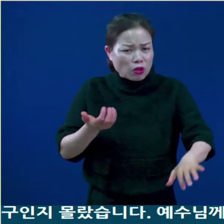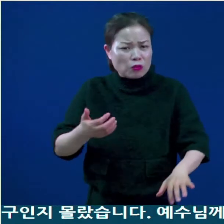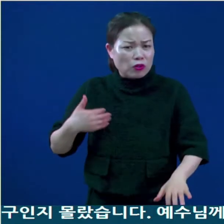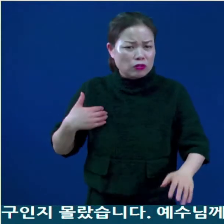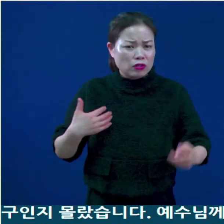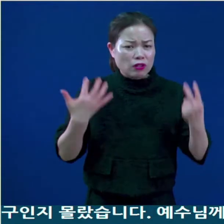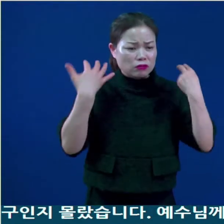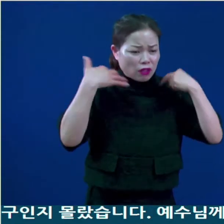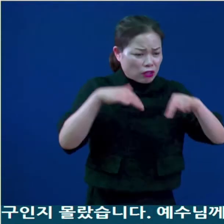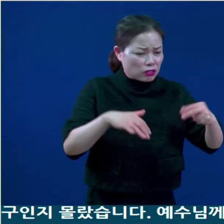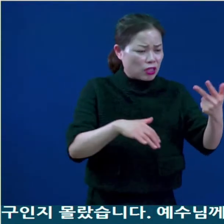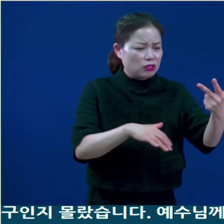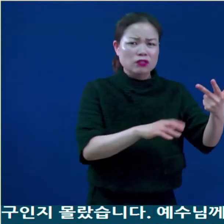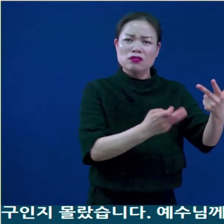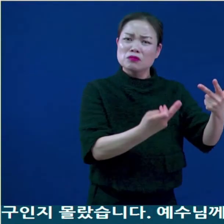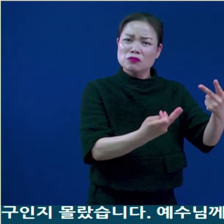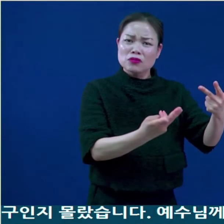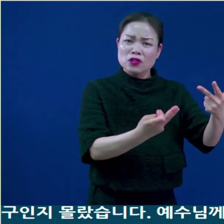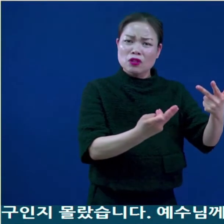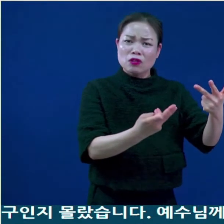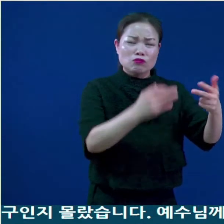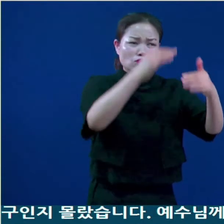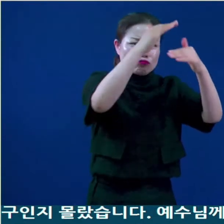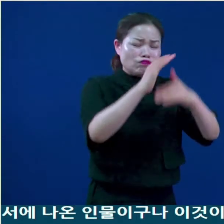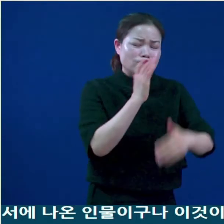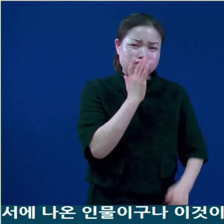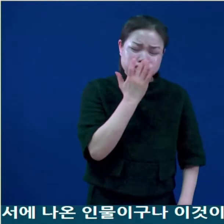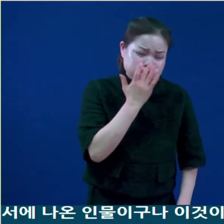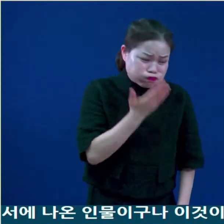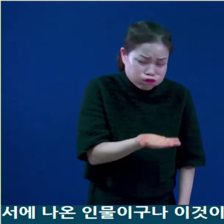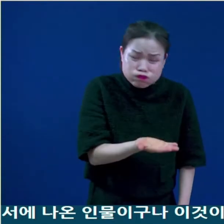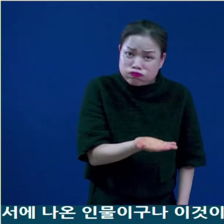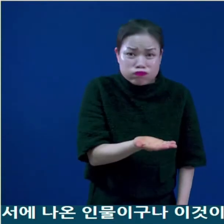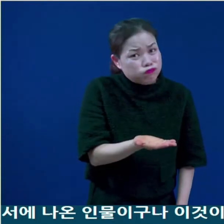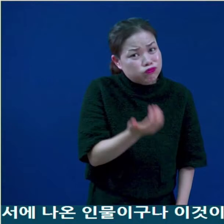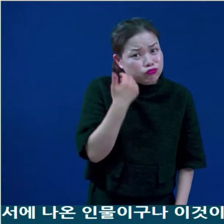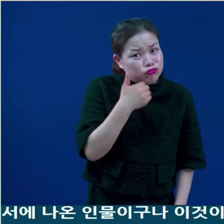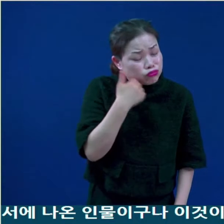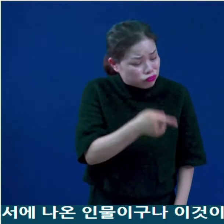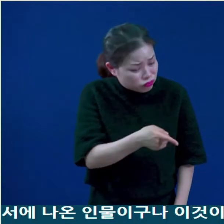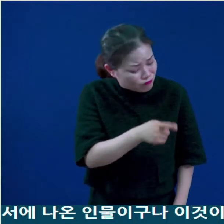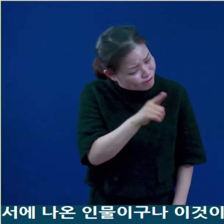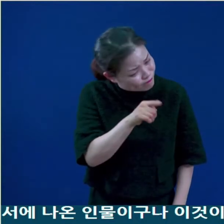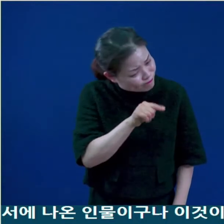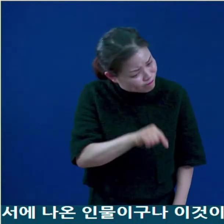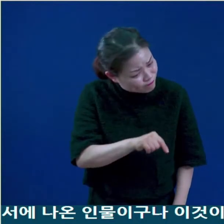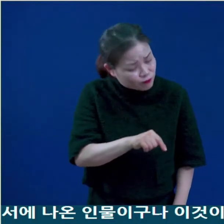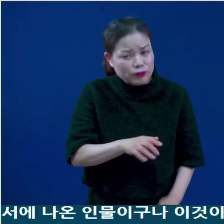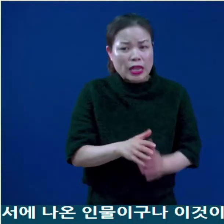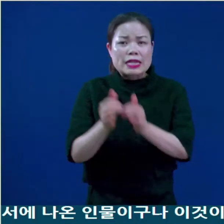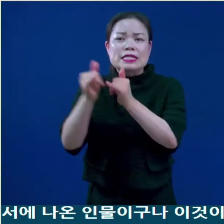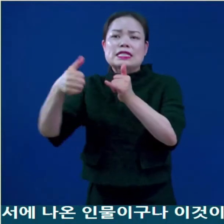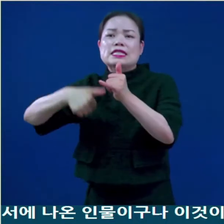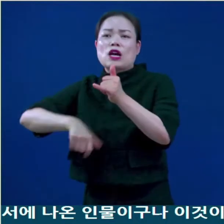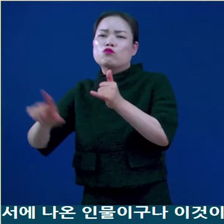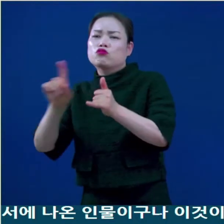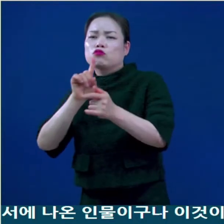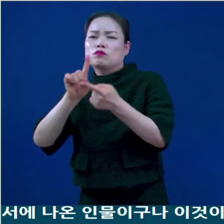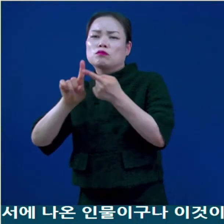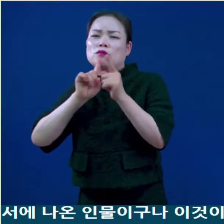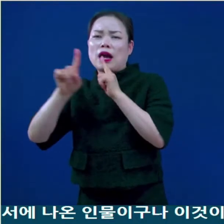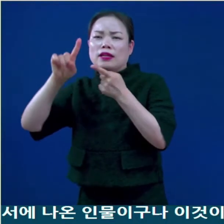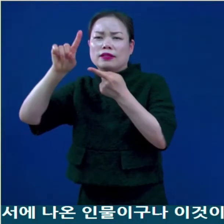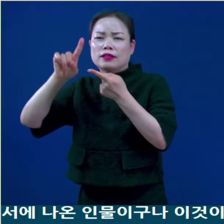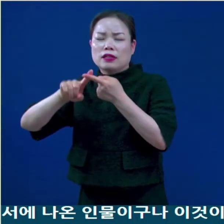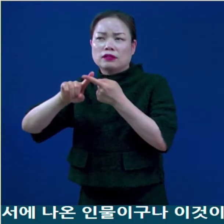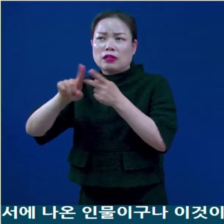7장 13절이 누구를 가리키는지 잘 이해를 할 수 없었습니다. 예수님께서 인자라는 말씀을 쓰실 때에도 그 뜻이 무엇인지 잘 이해가